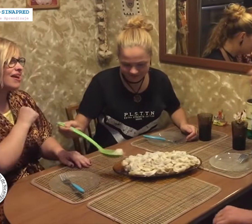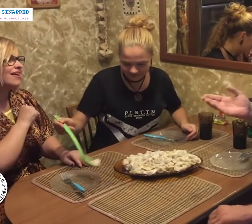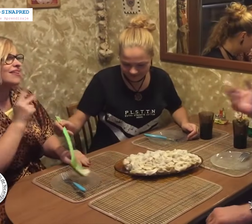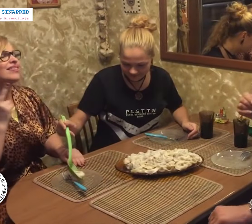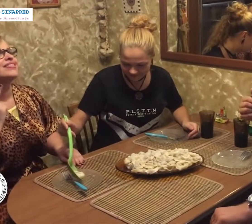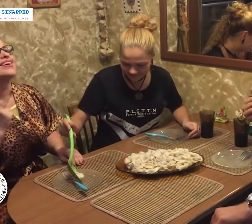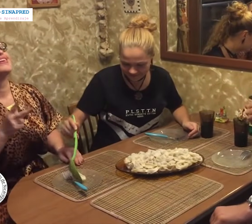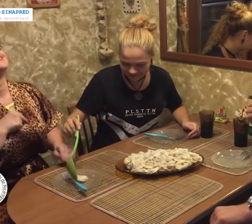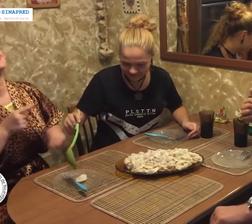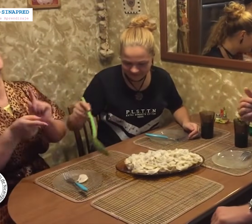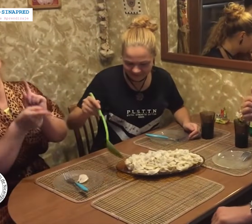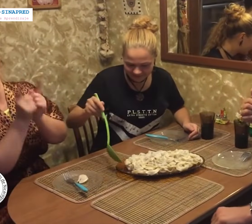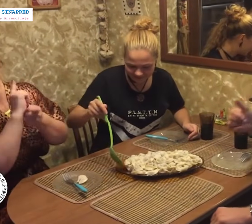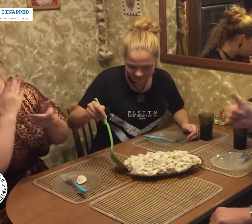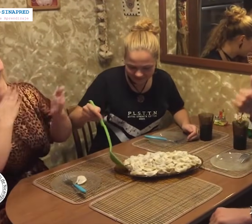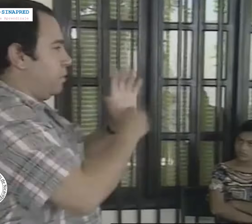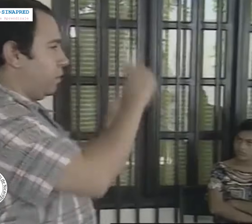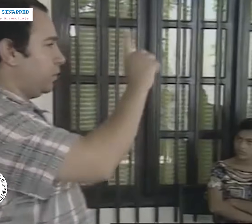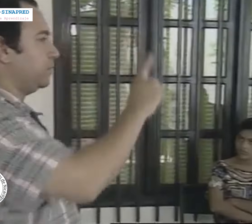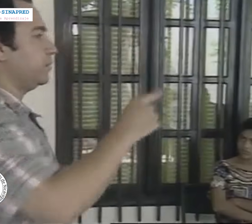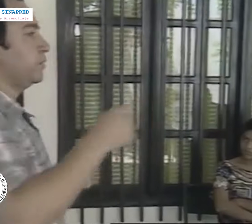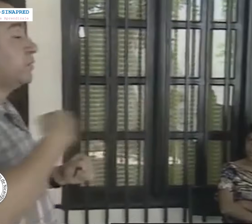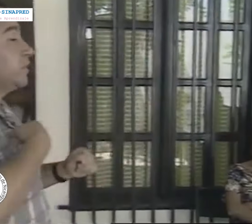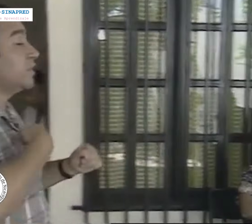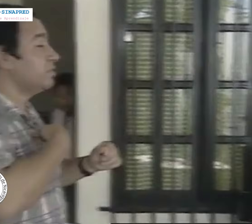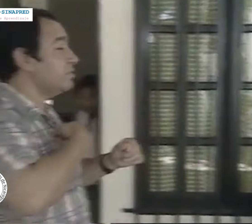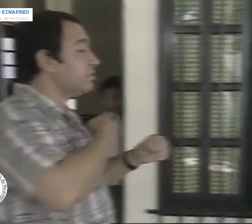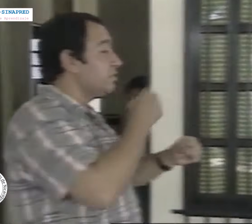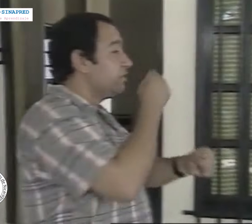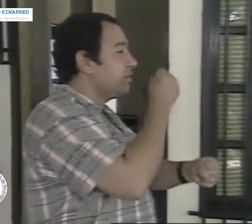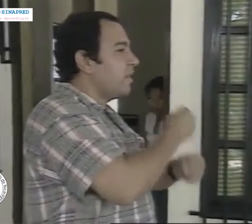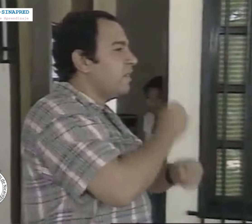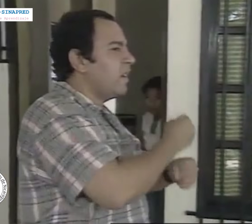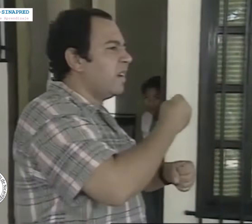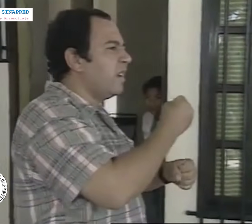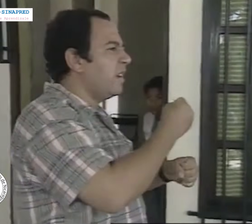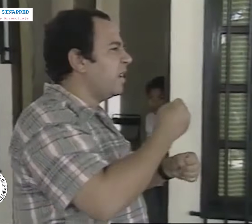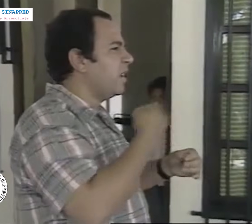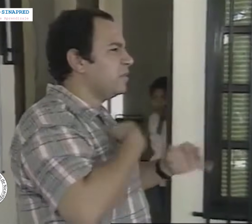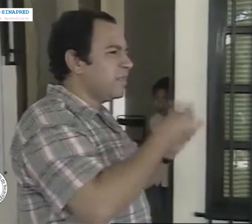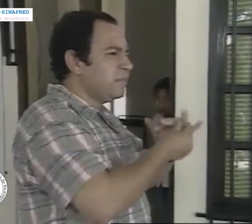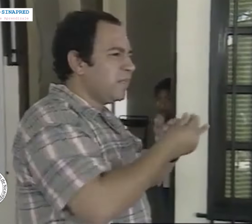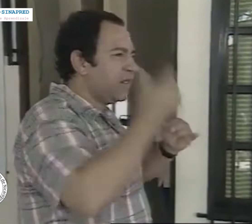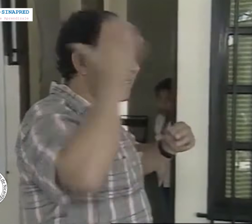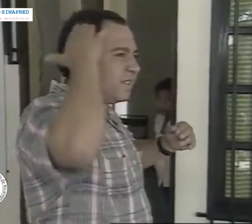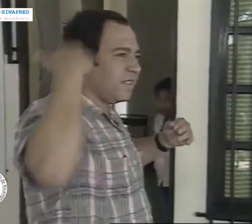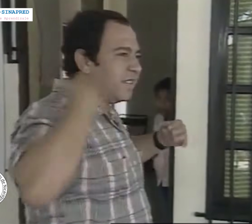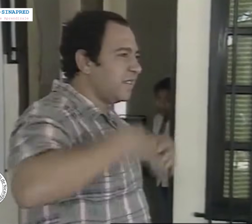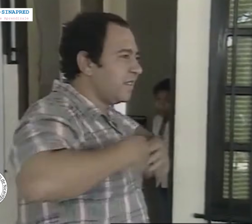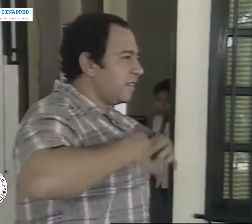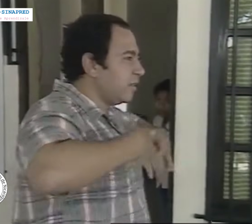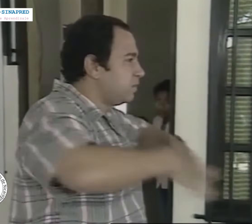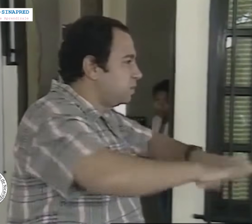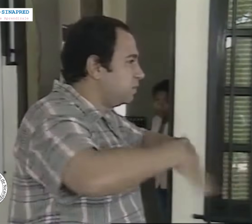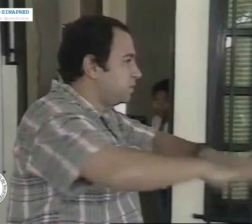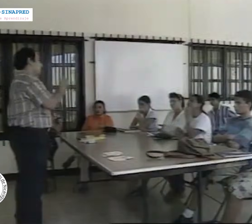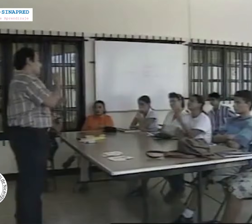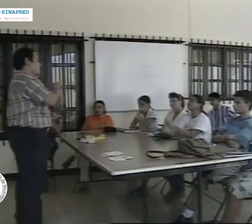reunió, comenzaron a crear entre ellos de forma independiente una lengua propia. Mientras que a los maestros sin experiencia les